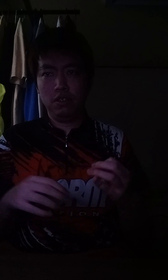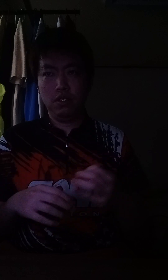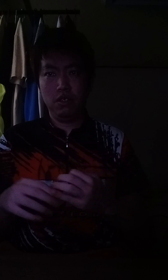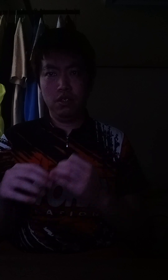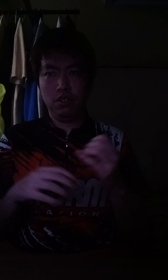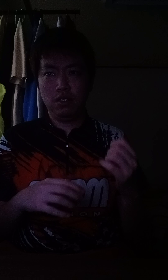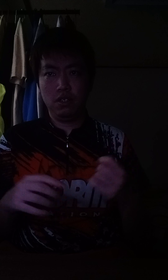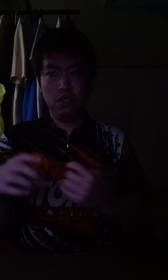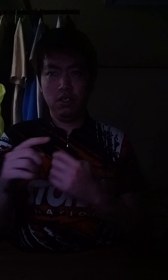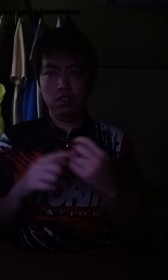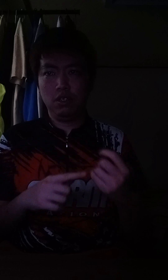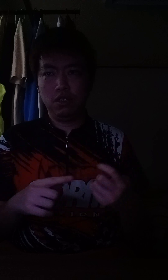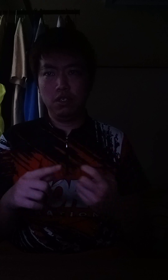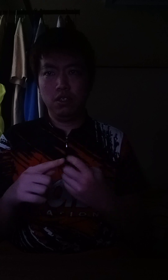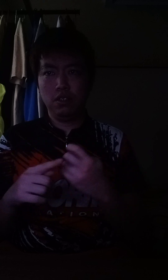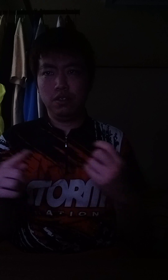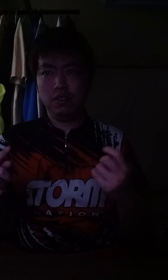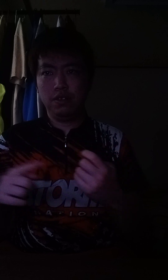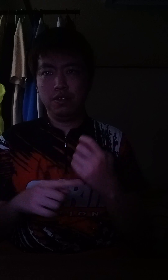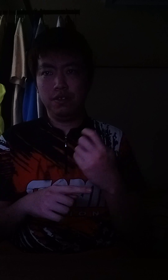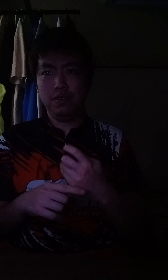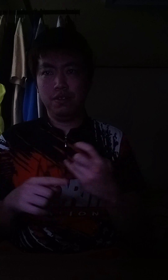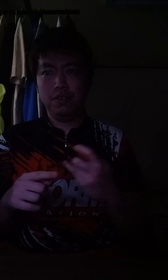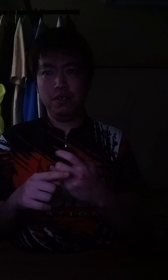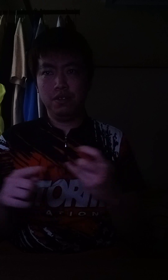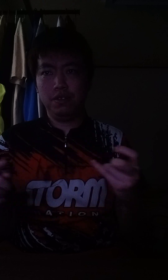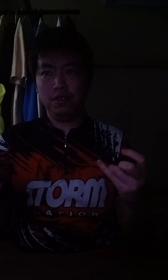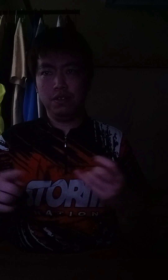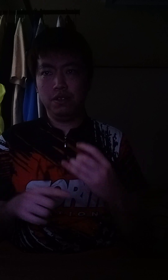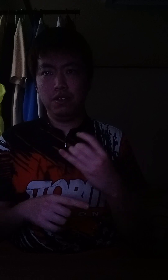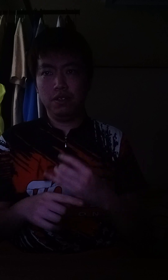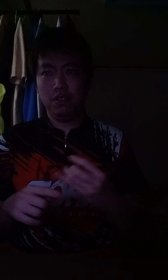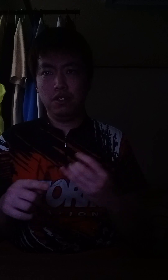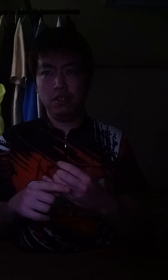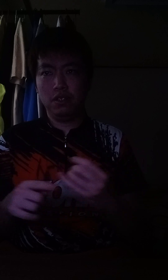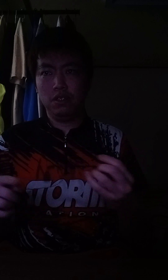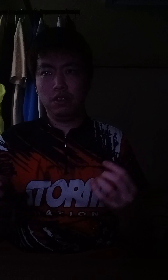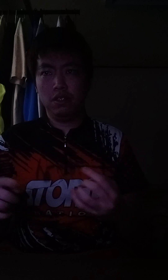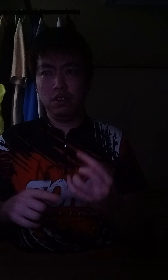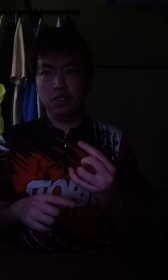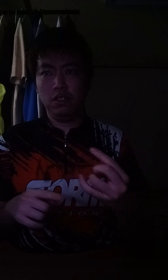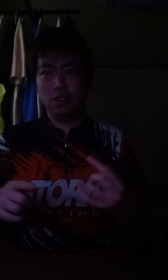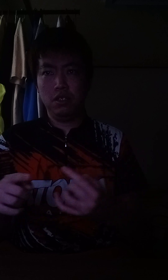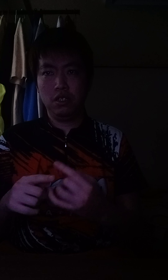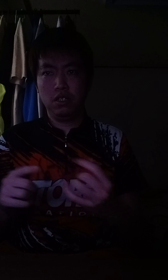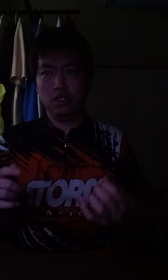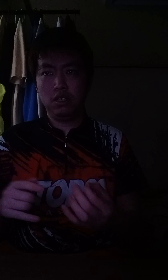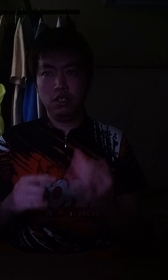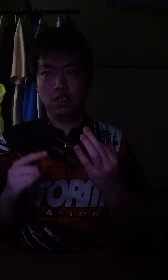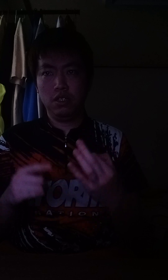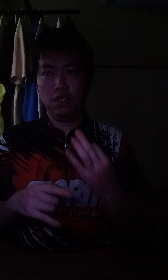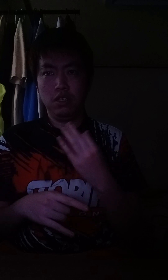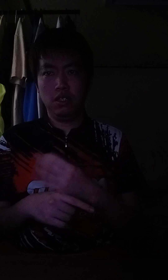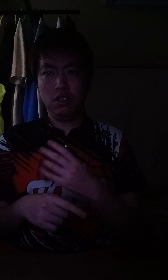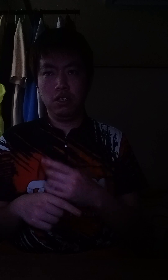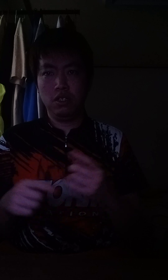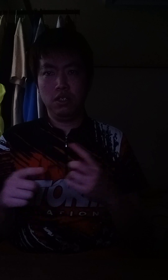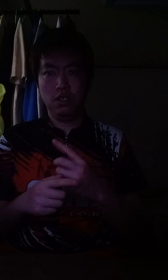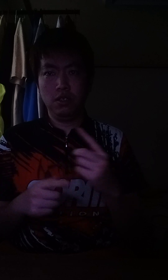수 있었으면 좋겠고 혼자 아무하거나 의사소통만 될 수 있었으면 좋겠다. 그